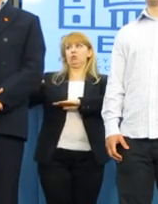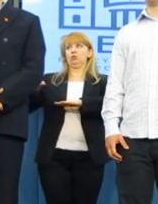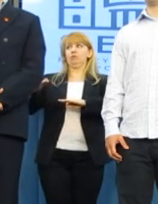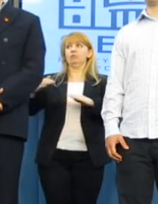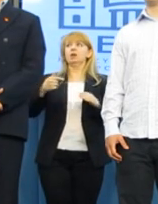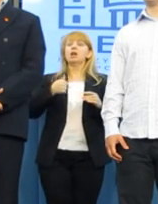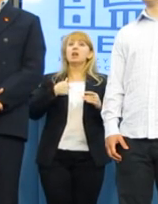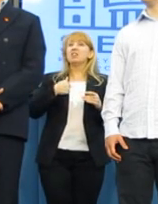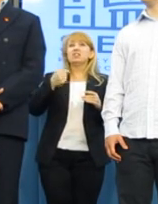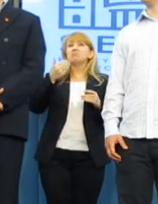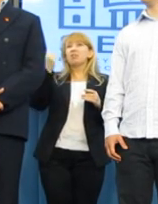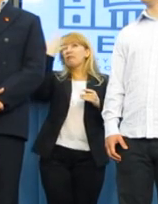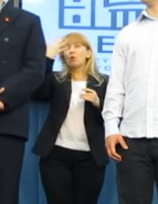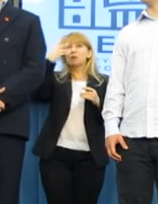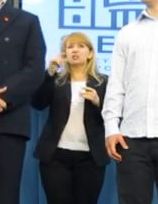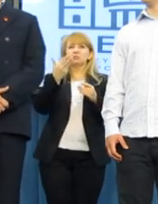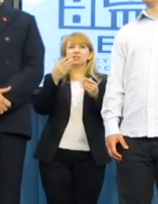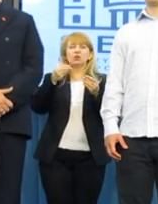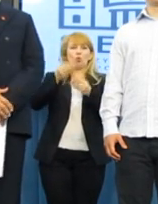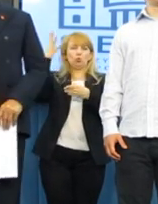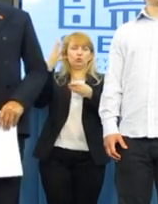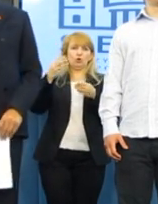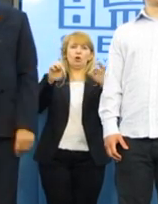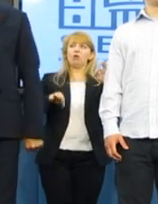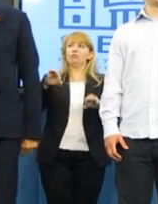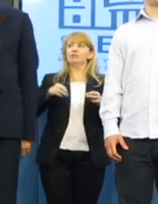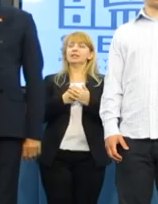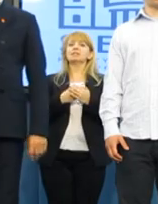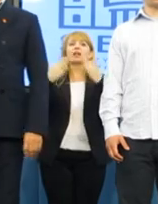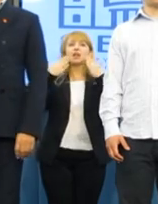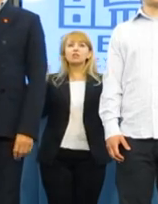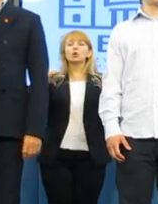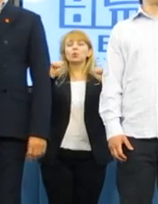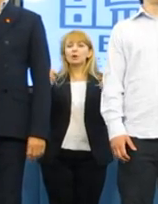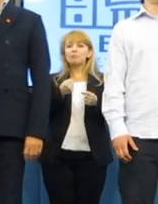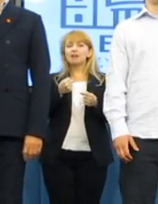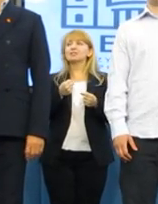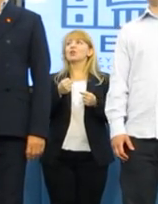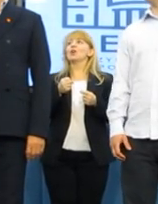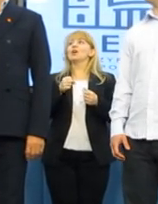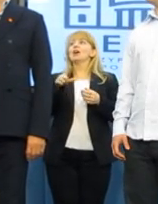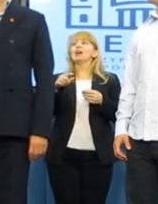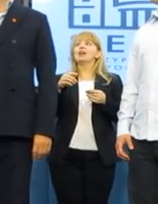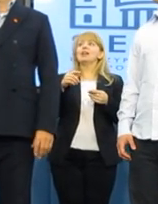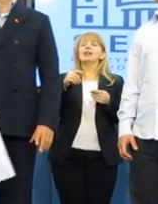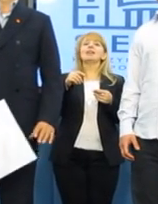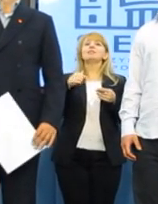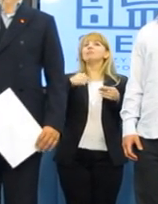sobie konferencji, która kosztowałaby takie pieniądze. Dziękuję bardzo. No niestety ostatnio jest bardzo niepolityczne